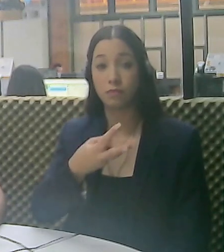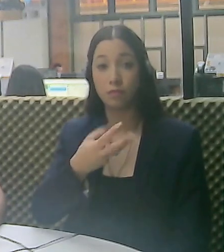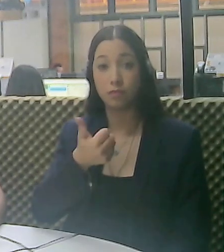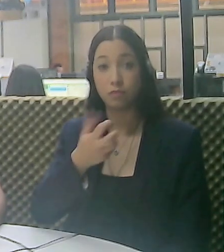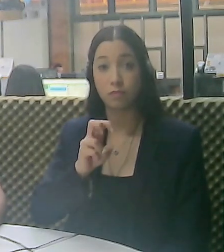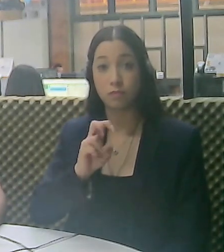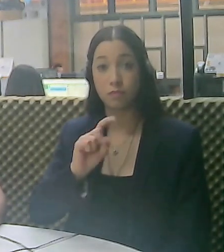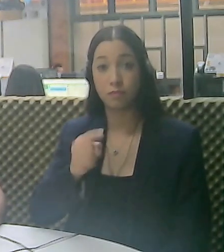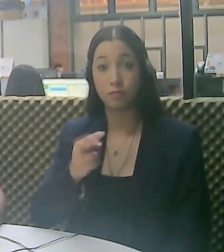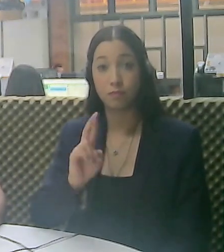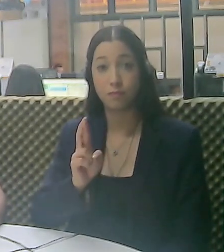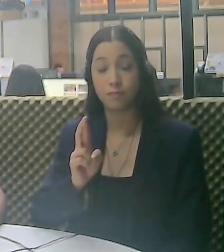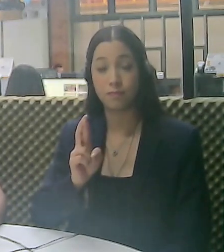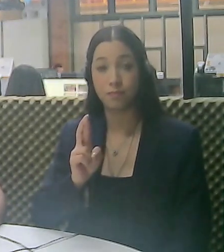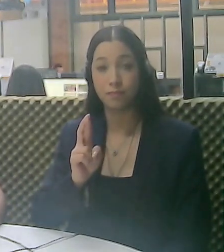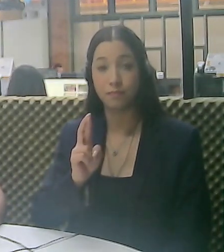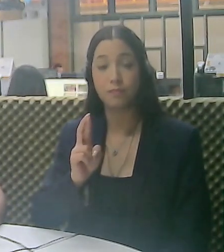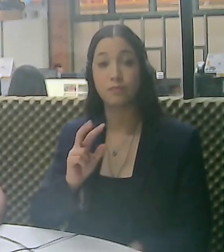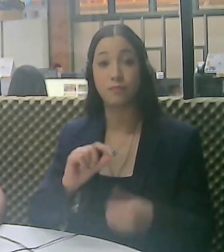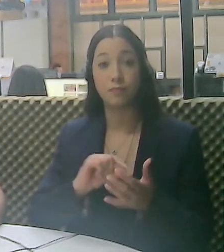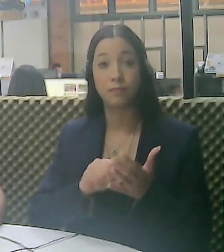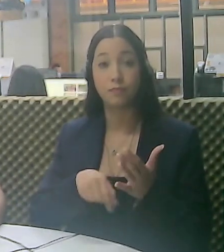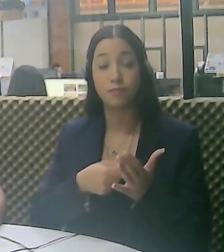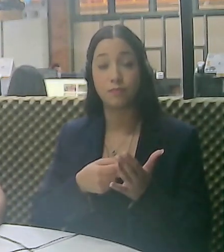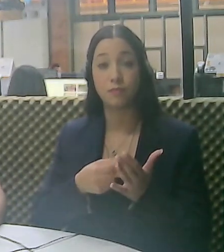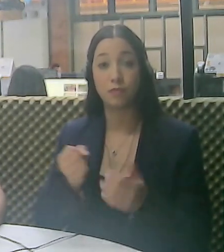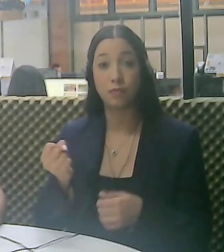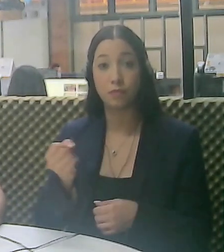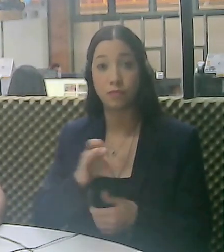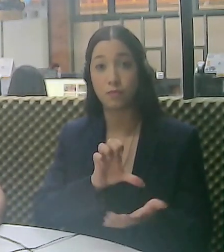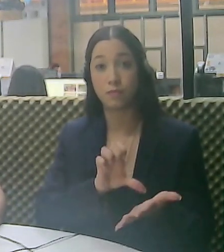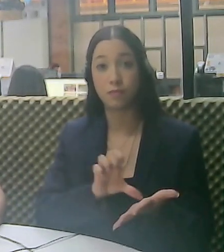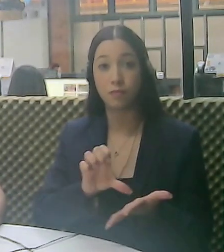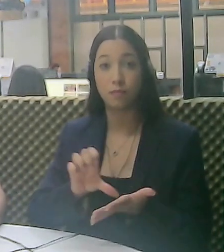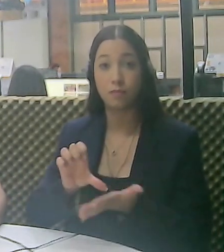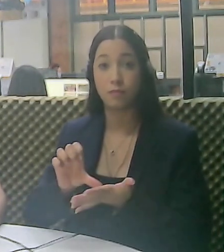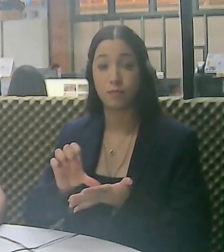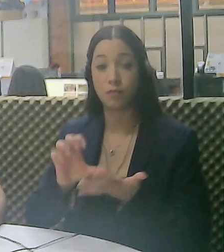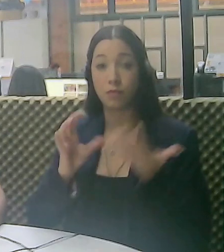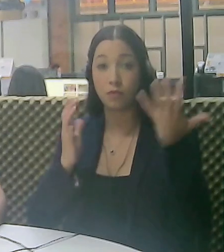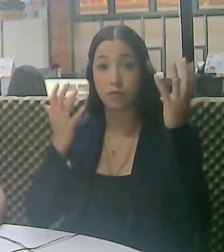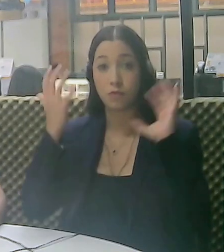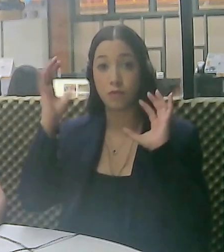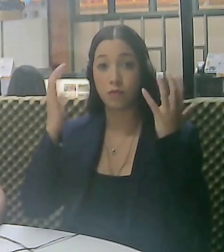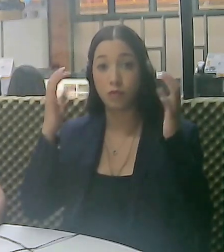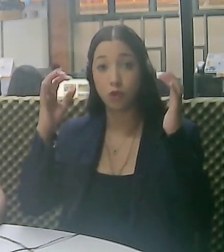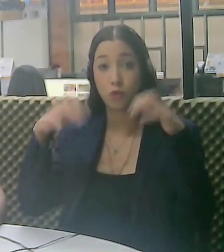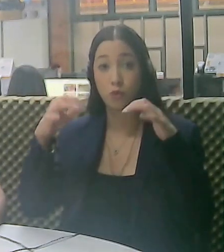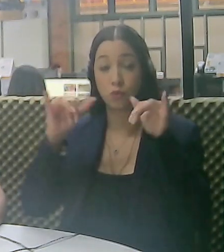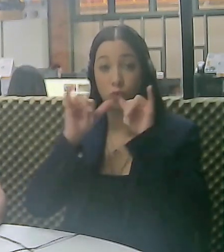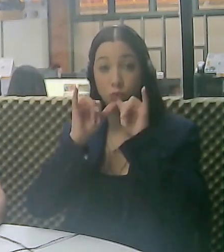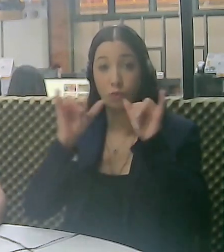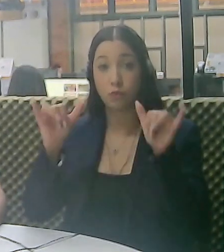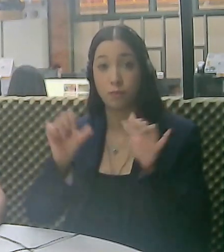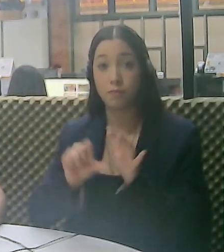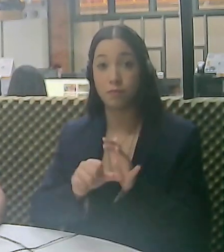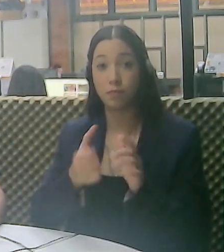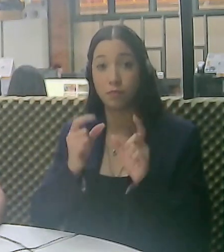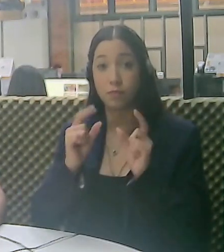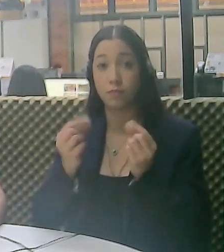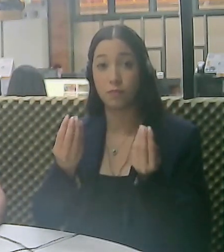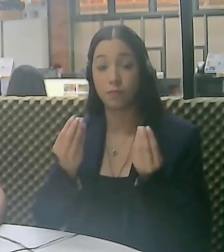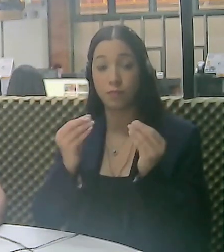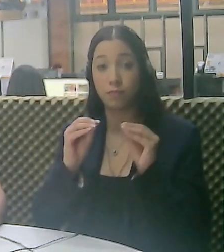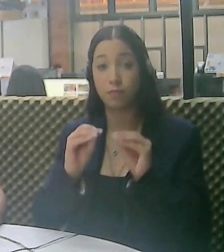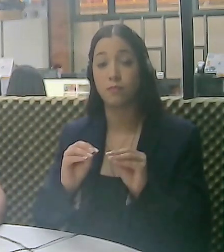mil. Paralelamente à assinatura do contrato das novas estações pluviométricas, a Prefeitura anunciou a primeira fase de